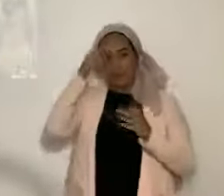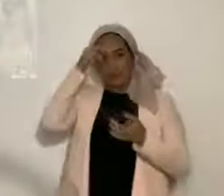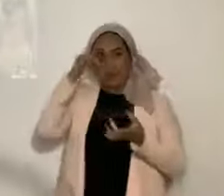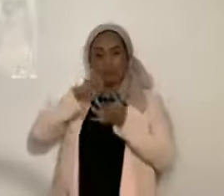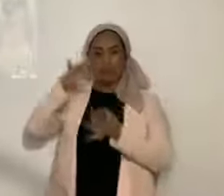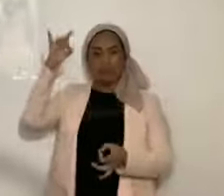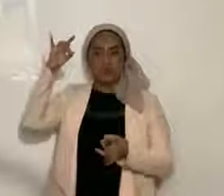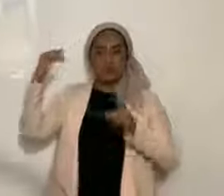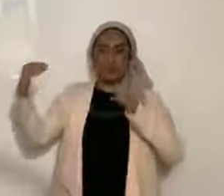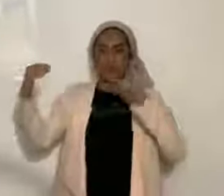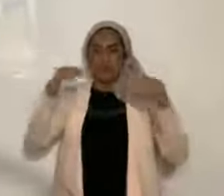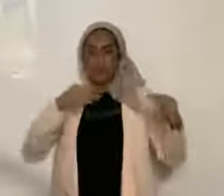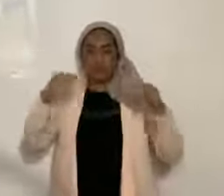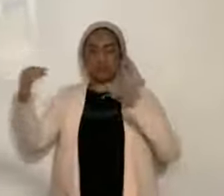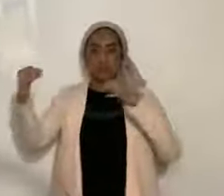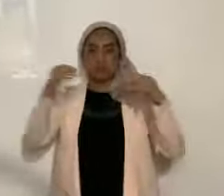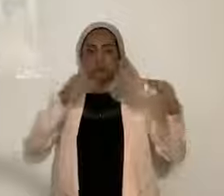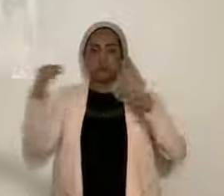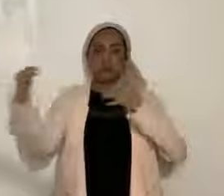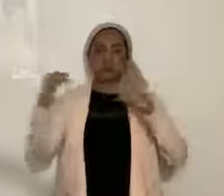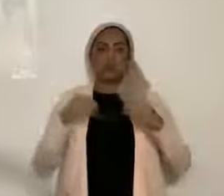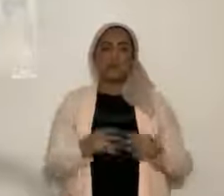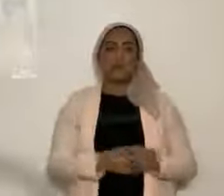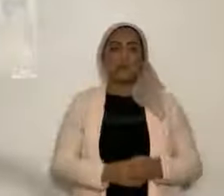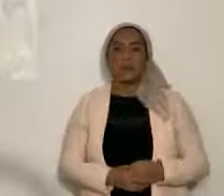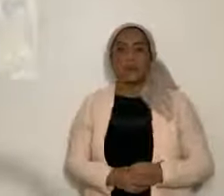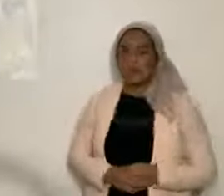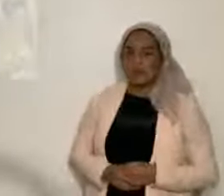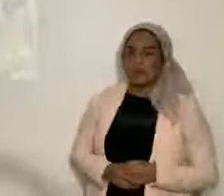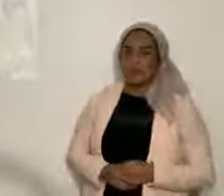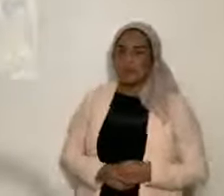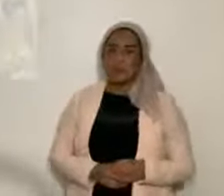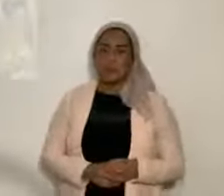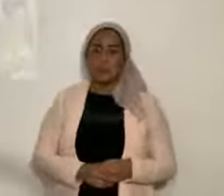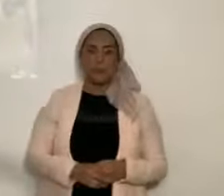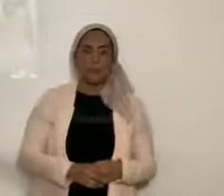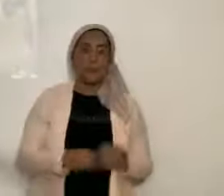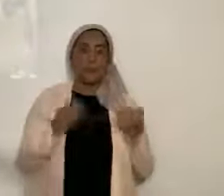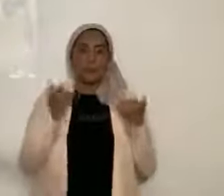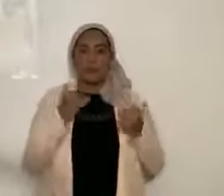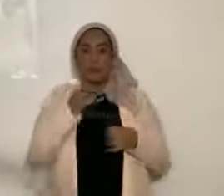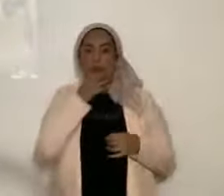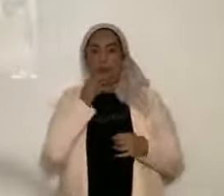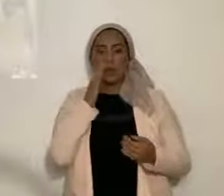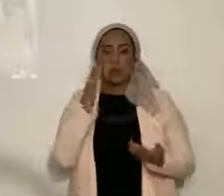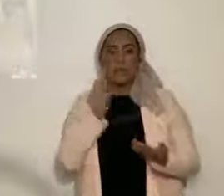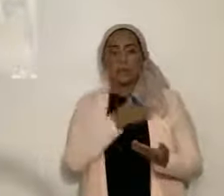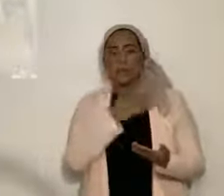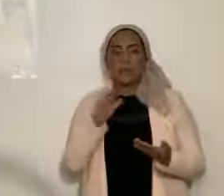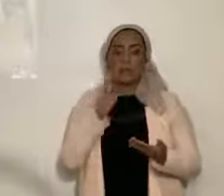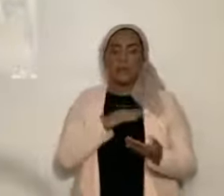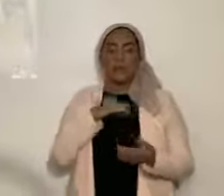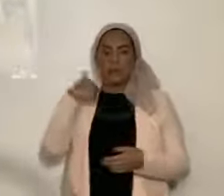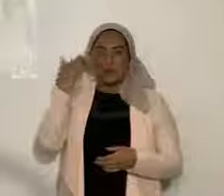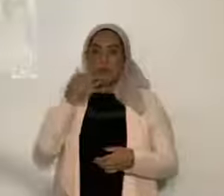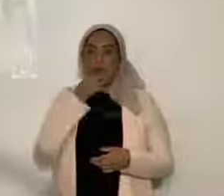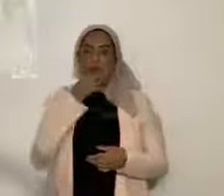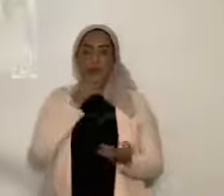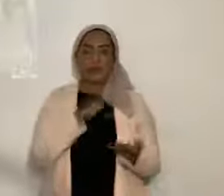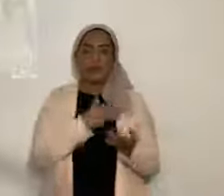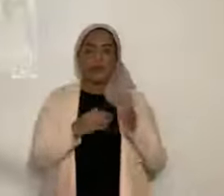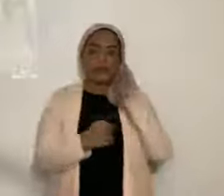demonios. Pues está Mijael y su ejército, que es de Yahweh Sebaot. Por eso al ratito vamos a cantar Soldado de Yahshua,